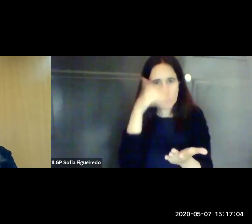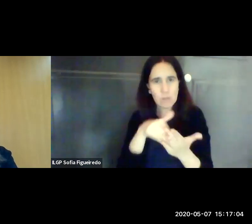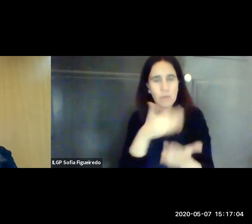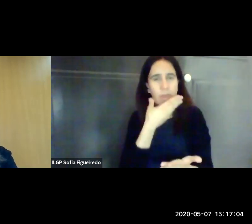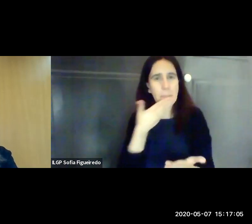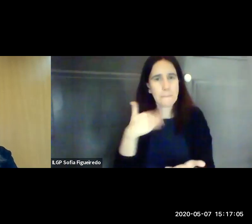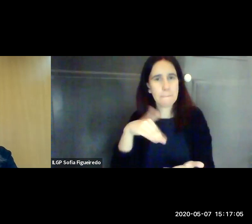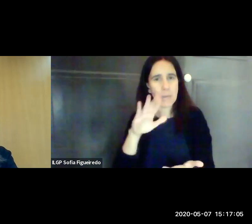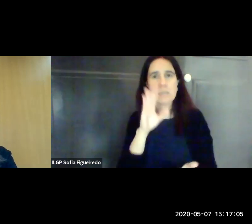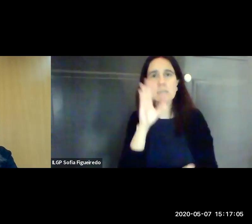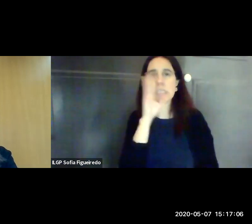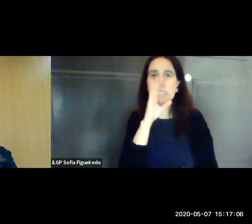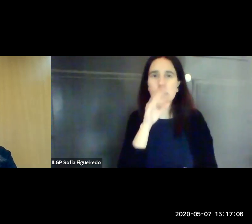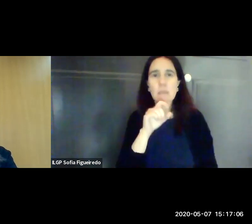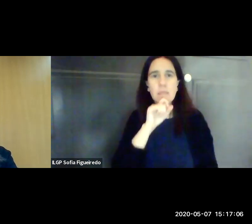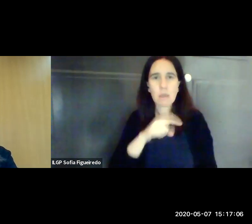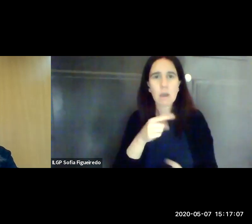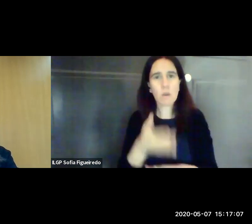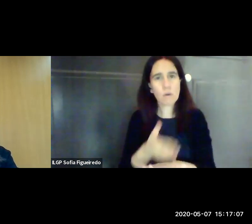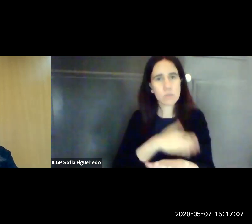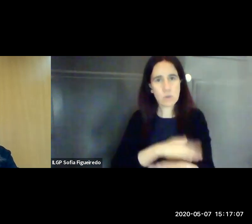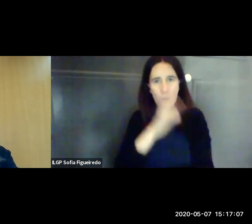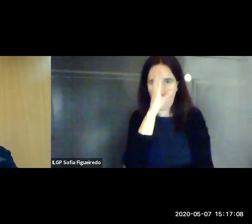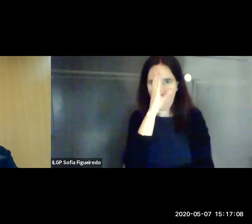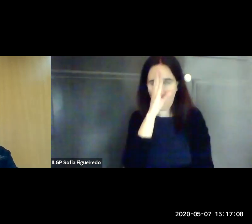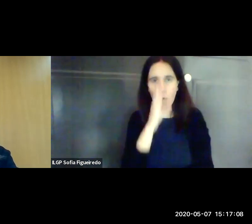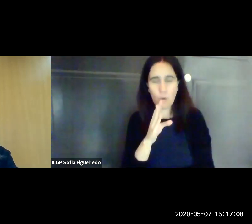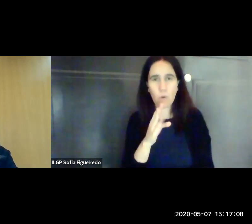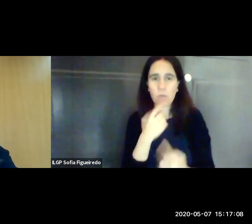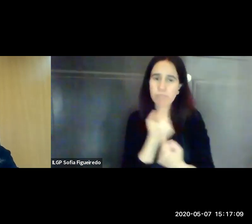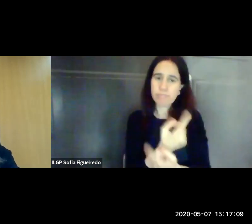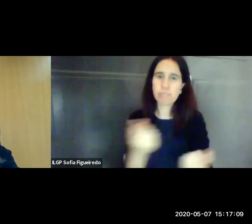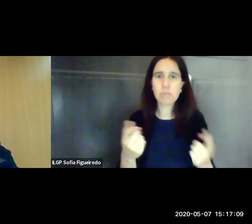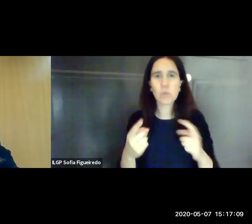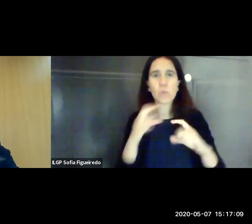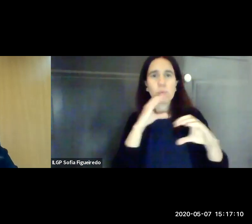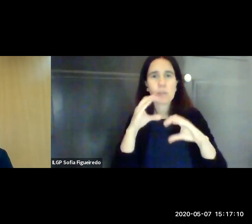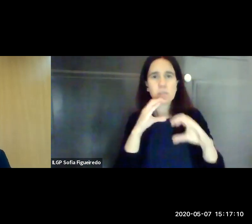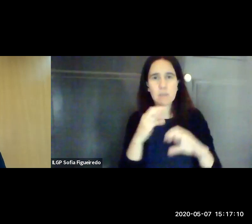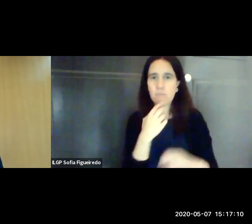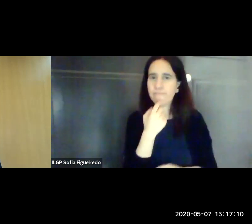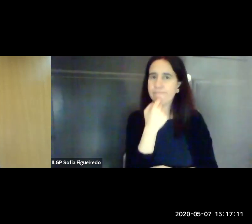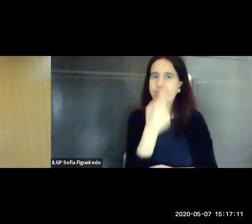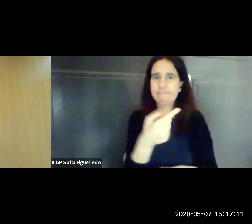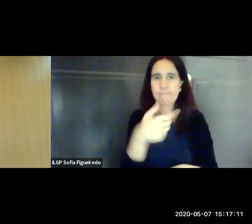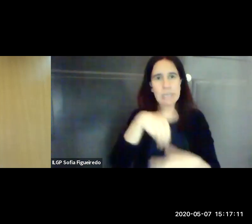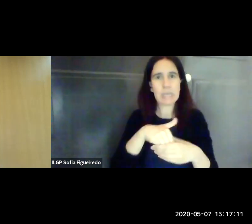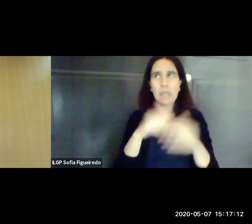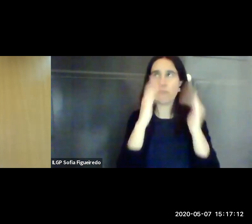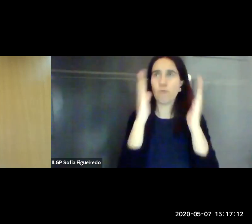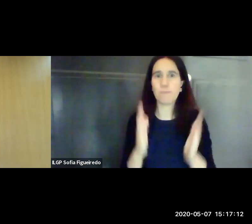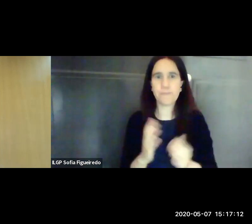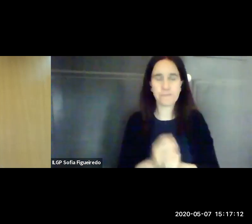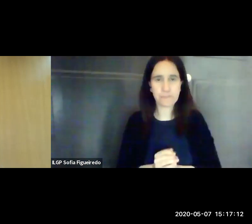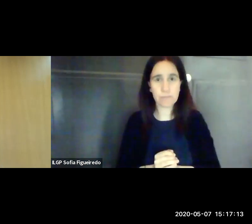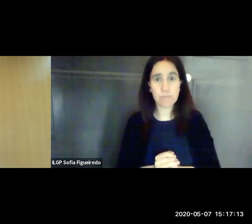se nos conseguirmos antecipar e comunicar previamente em termos internos. A mudança